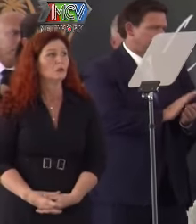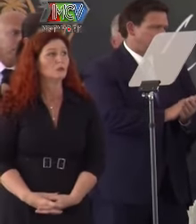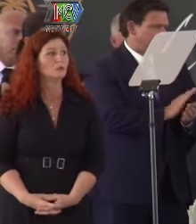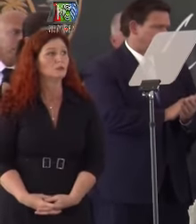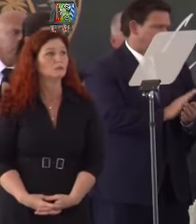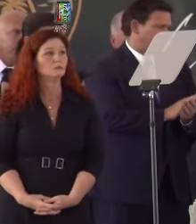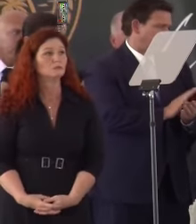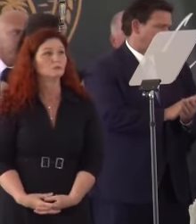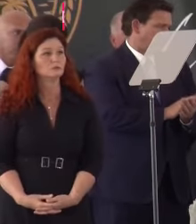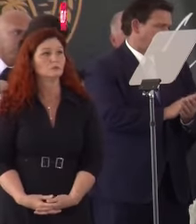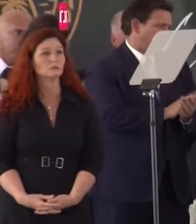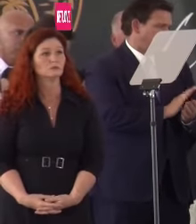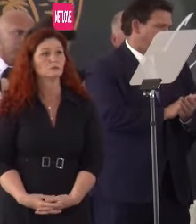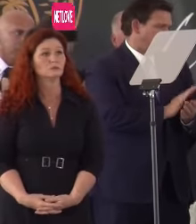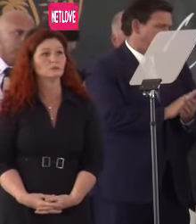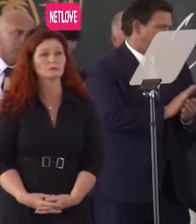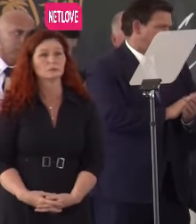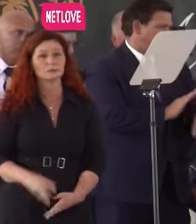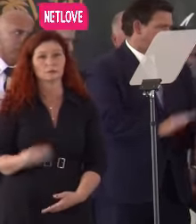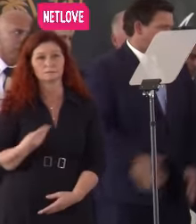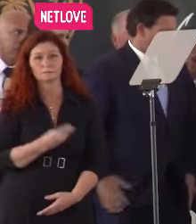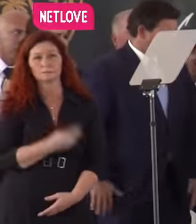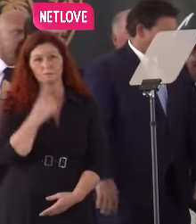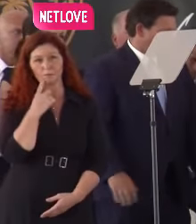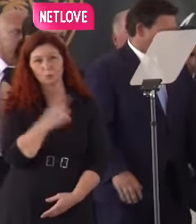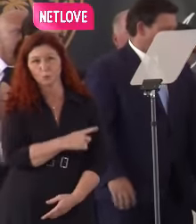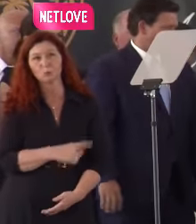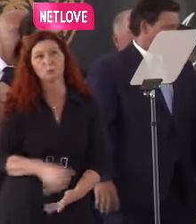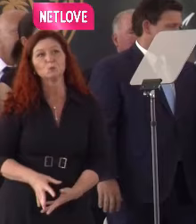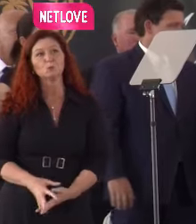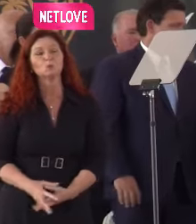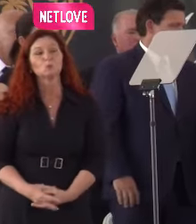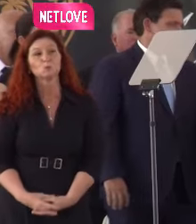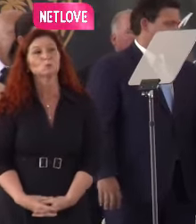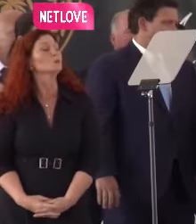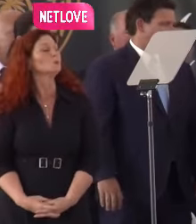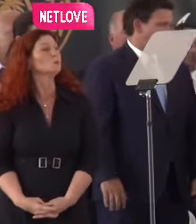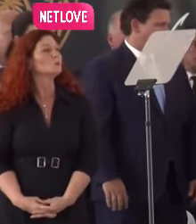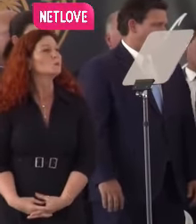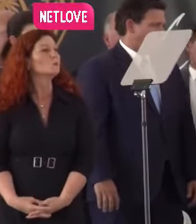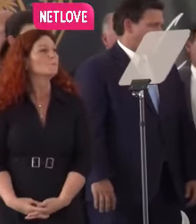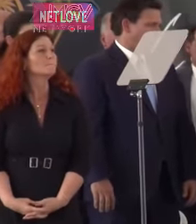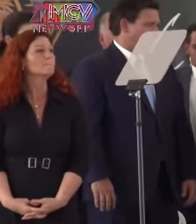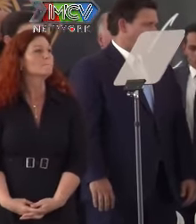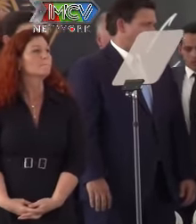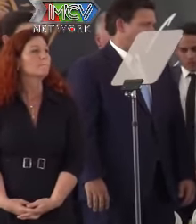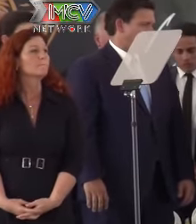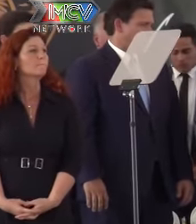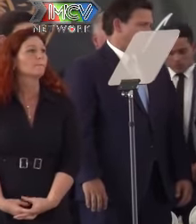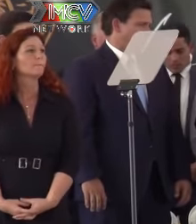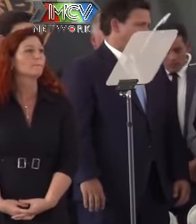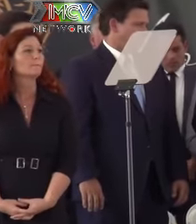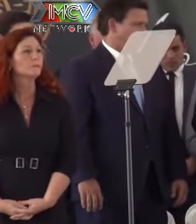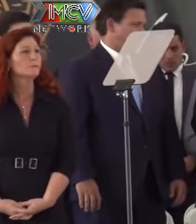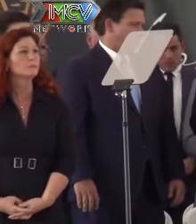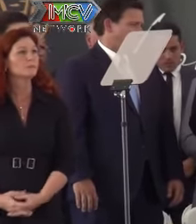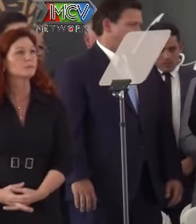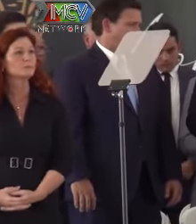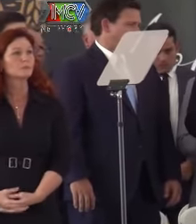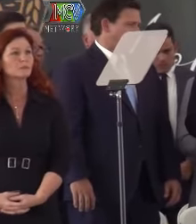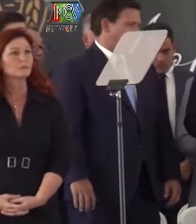cách đây đúng 365 ngày, ngôi nhà của họ bị nổ tung, sập cùng với mọi thứ và mọi người bên trong cô, trừ